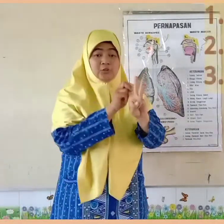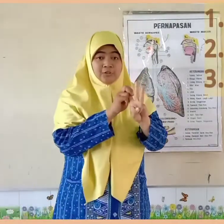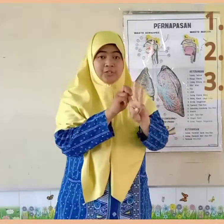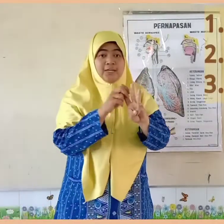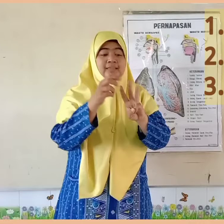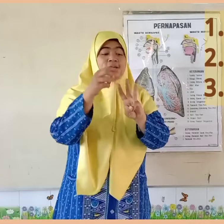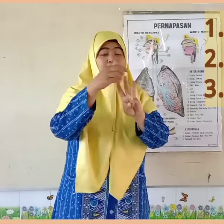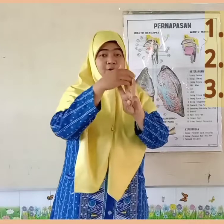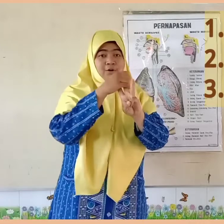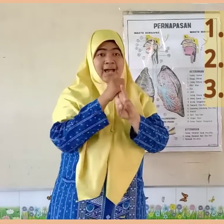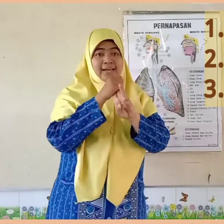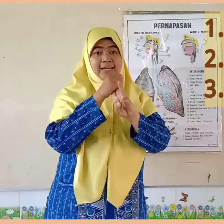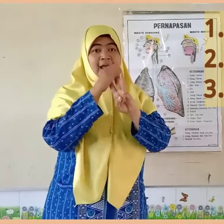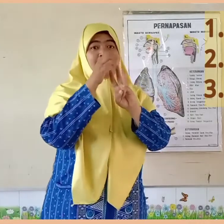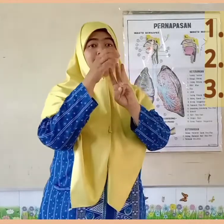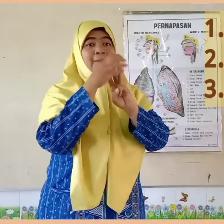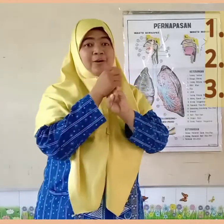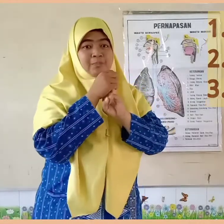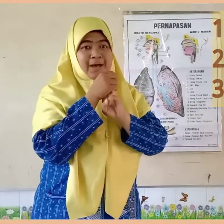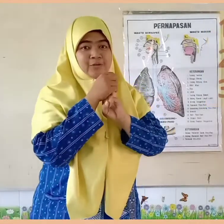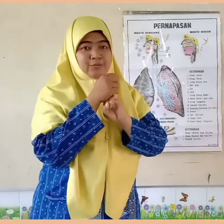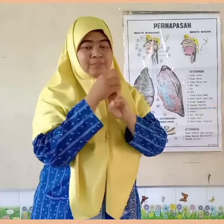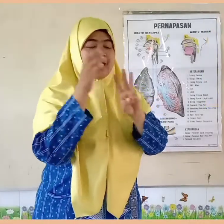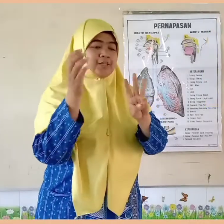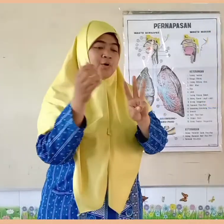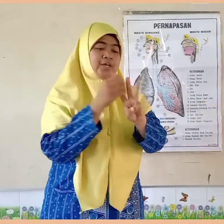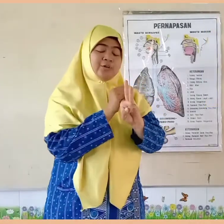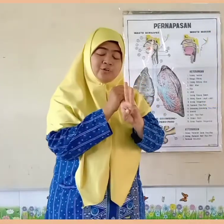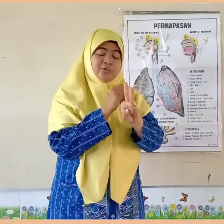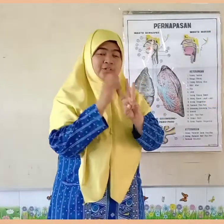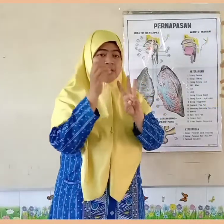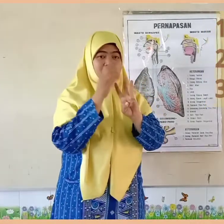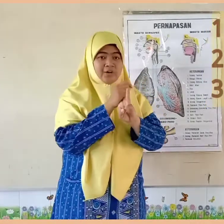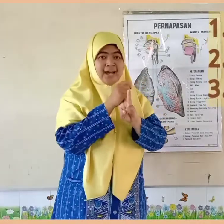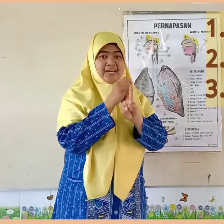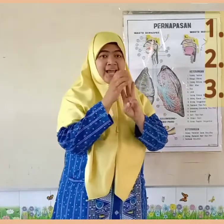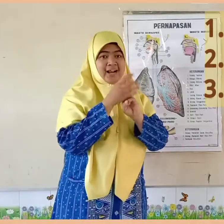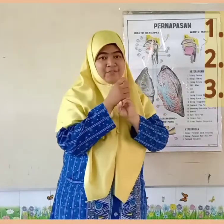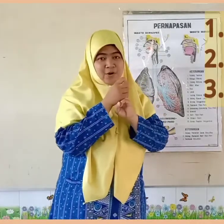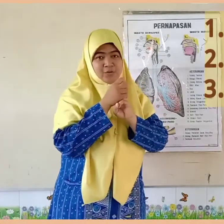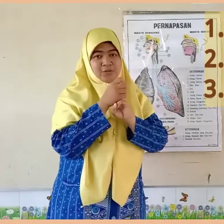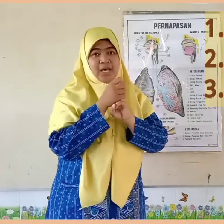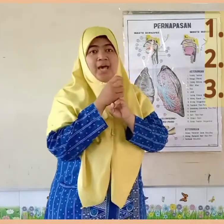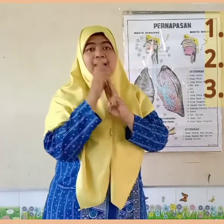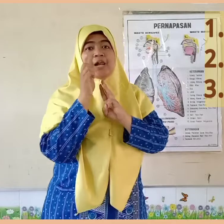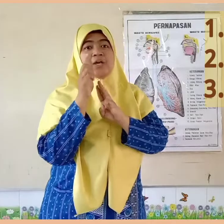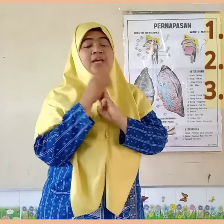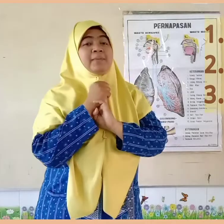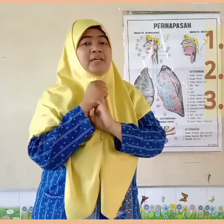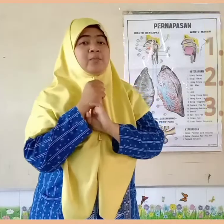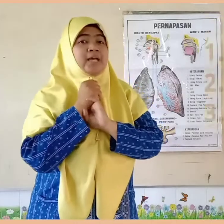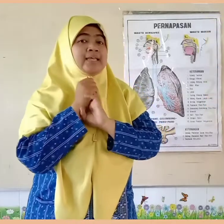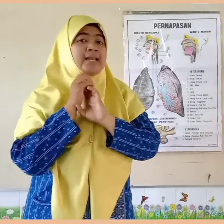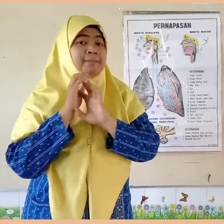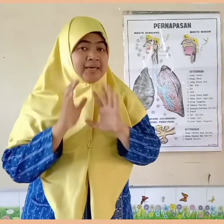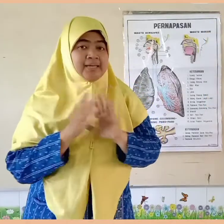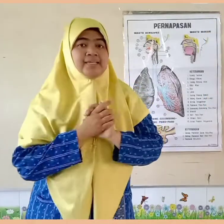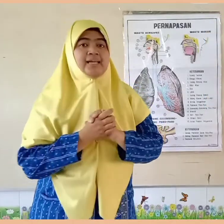hidung, tenggorokan, paru-paru, atau hidung, tenggorokan, alveolus. Kalau ingin menyebutkannya lebih rinci